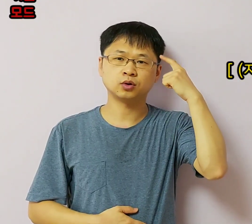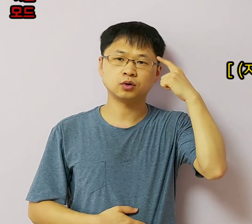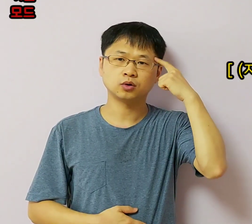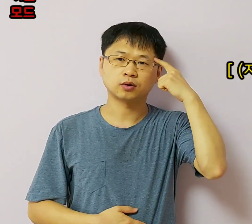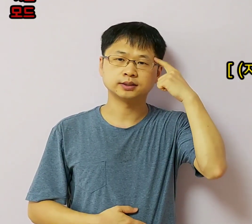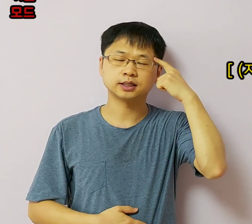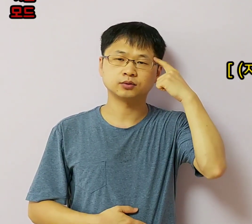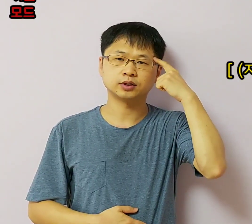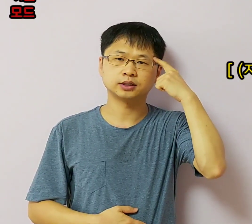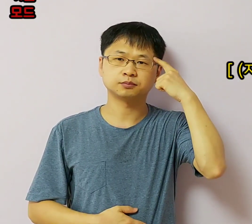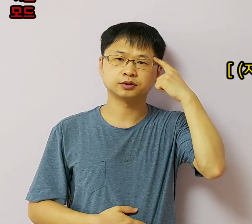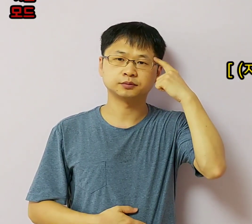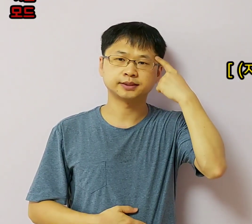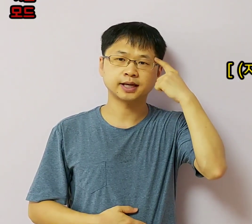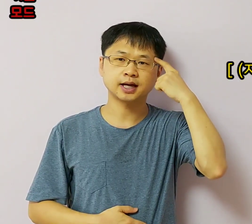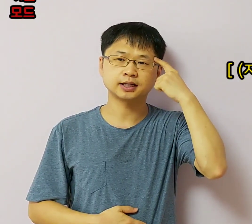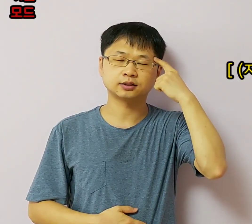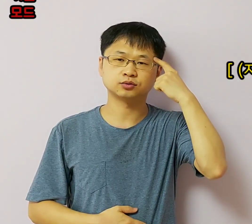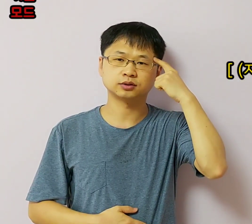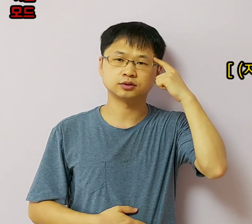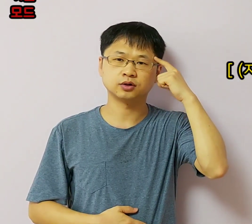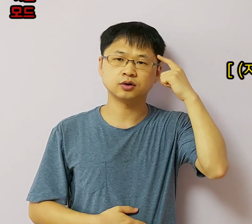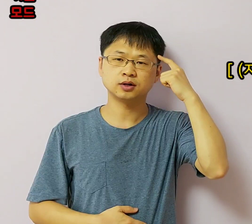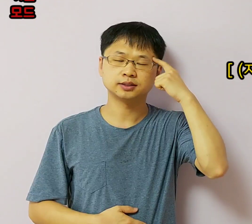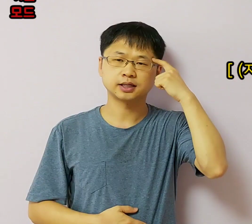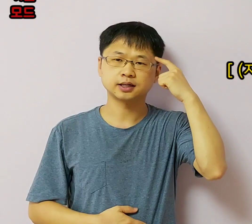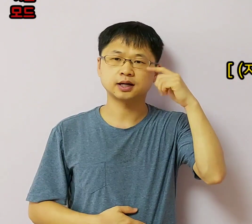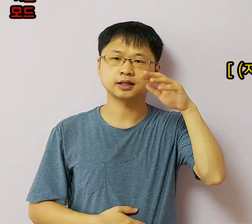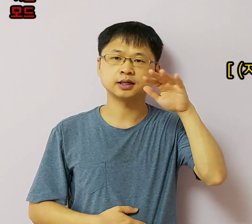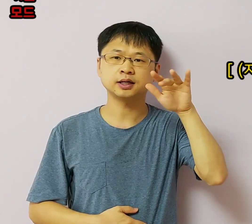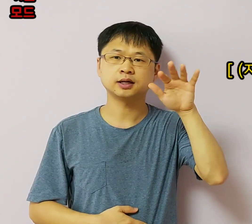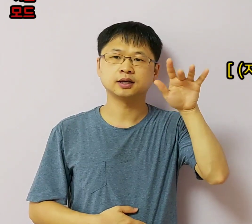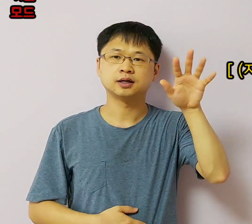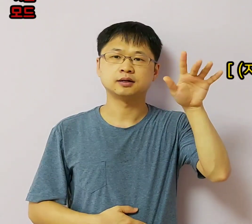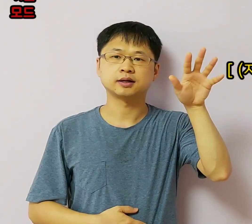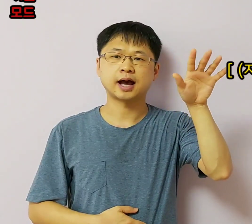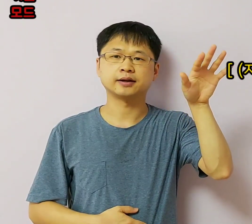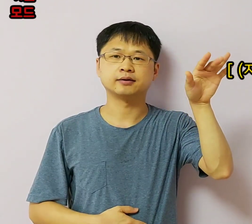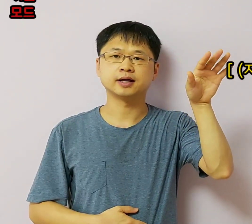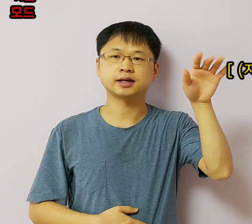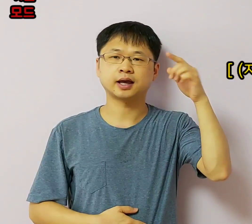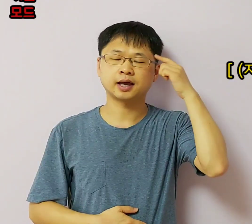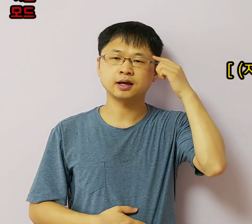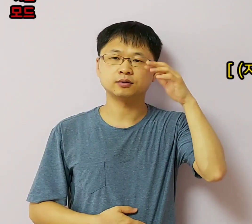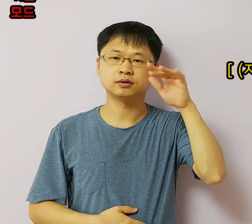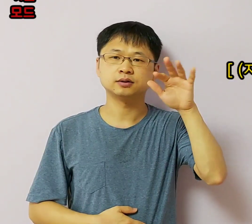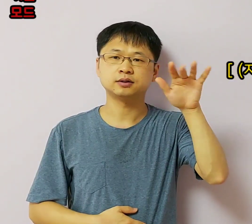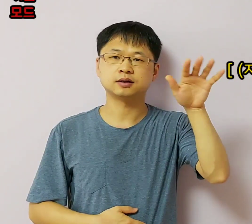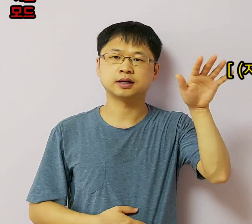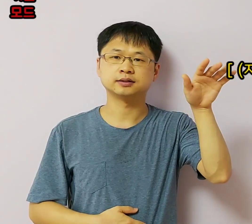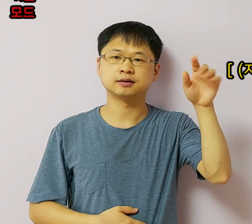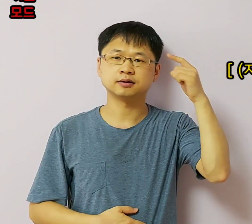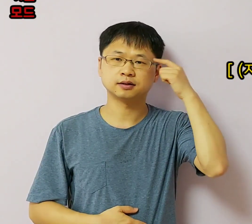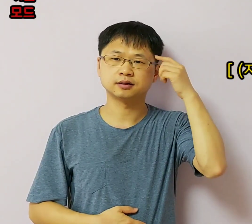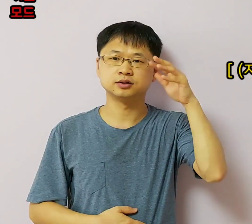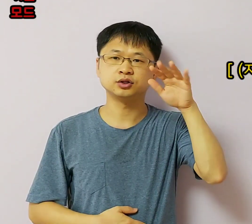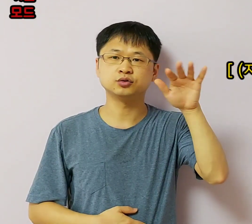검지로 관자놀이에 짚어주시면 생각이라는 수어거든요. 생각이 이렇게 아련하게 흘러가는 것,